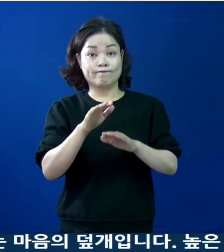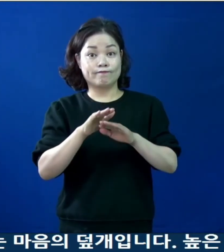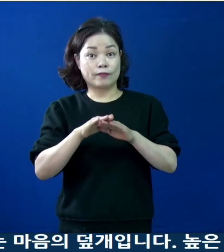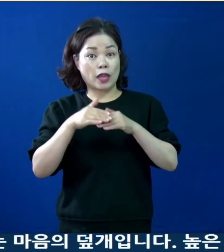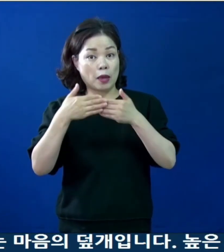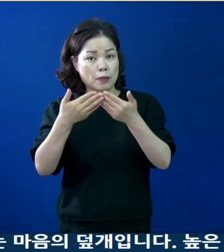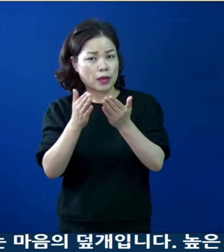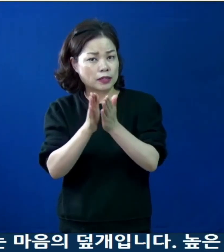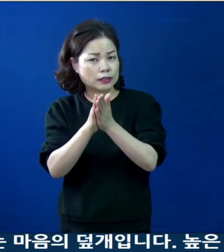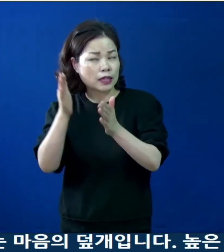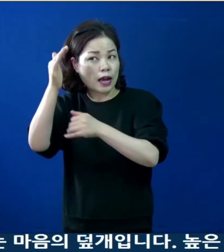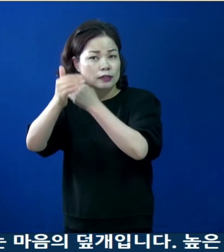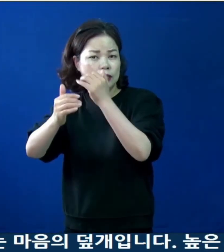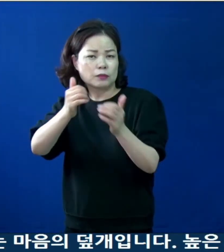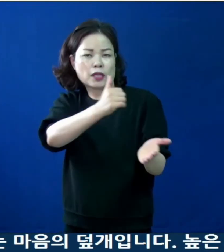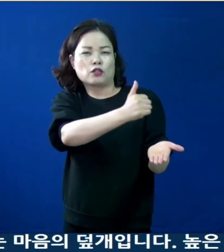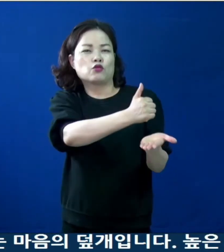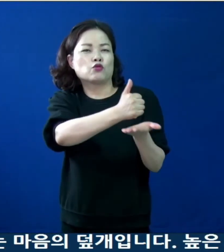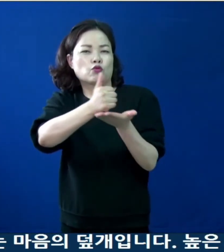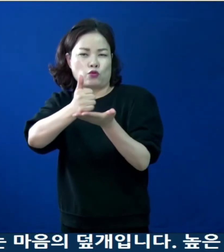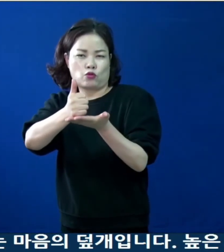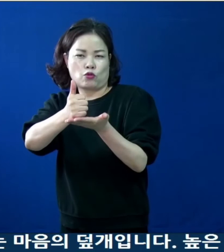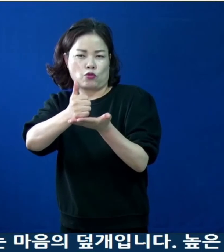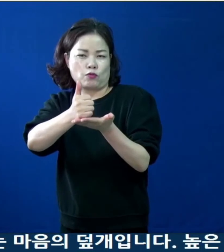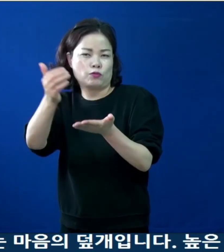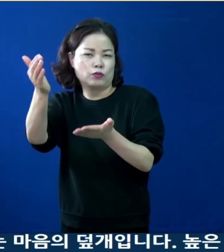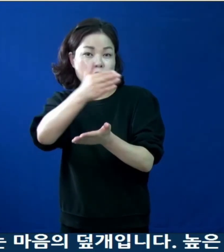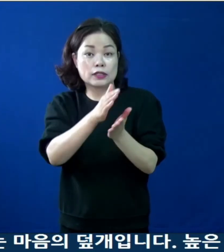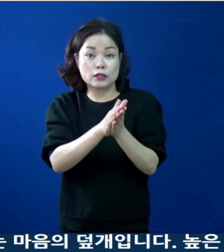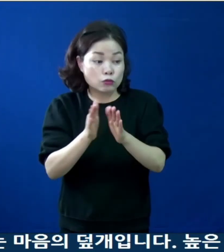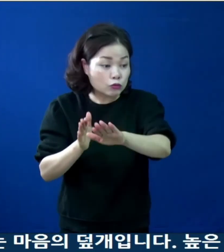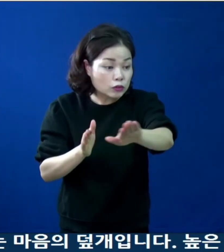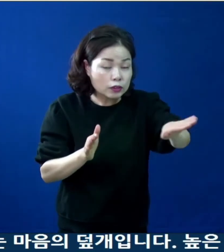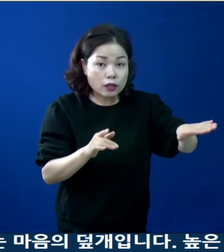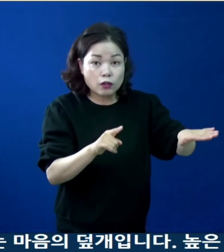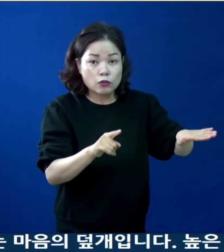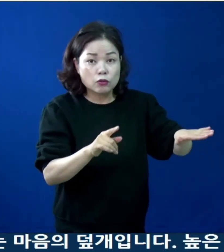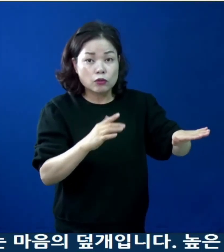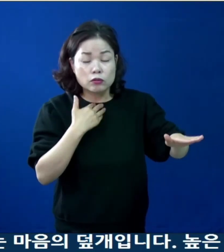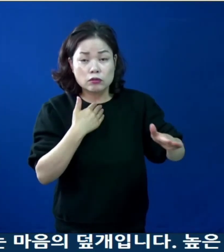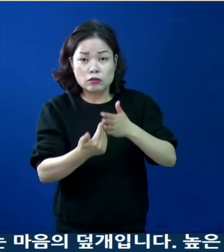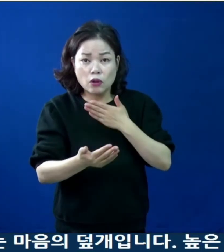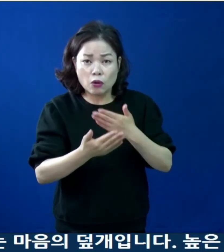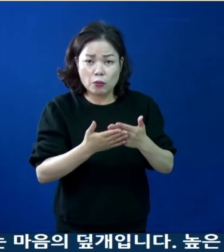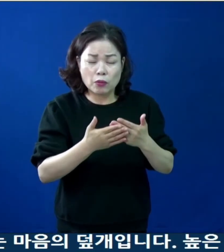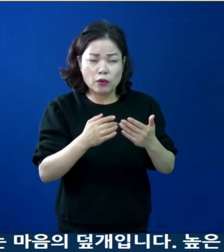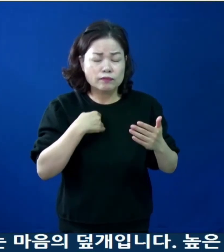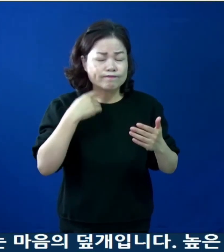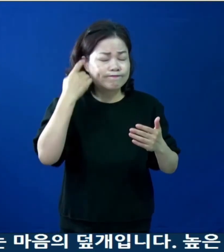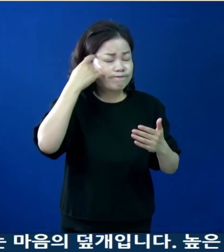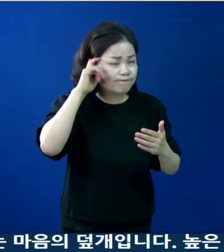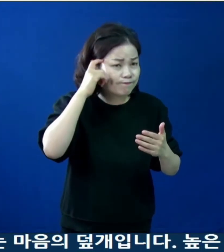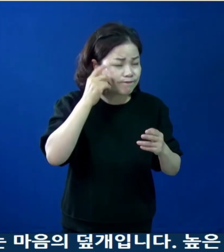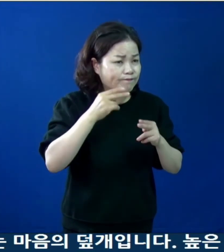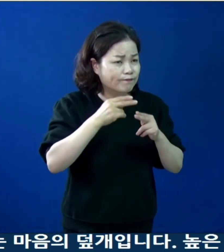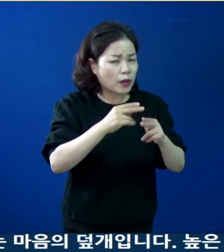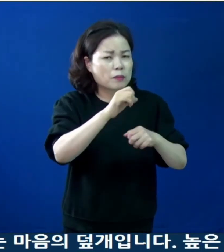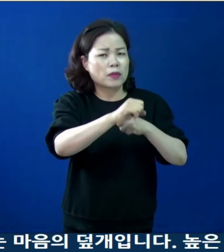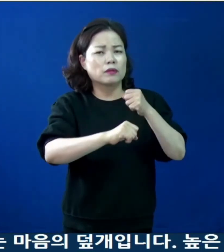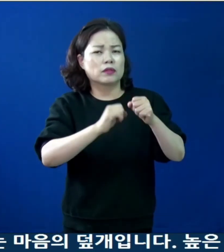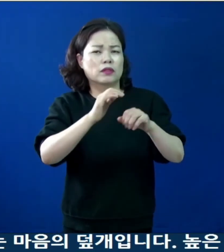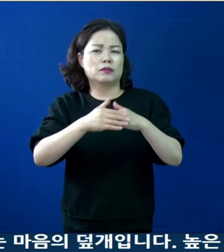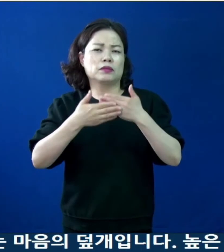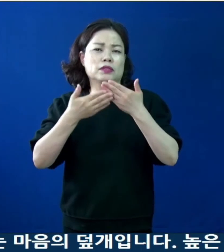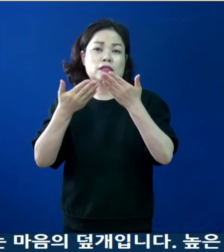예배의 시작은 하나님의 초청으로부터 오는 거예요. 우리는 우리의 경험과 우리의 제단된 방법으로 하나님을 예배하는